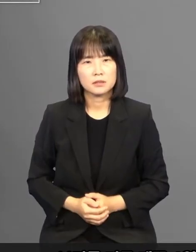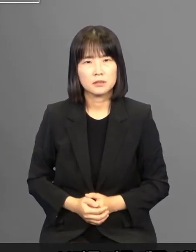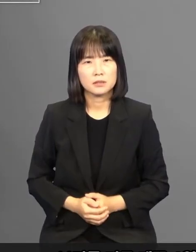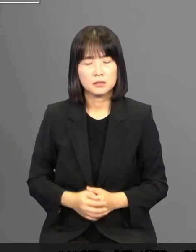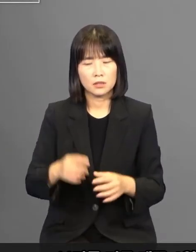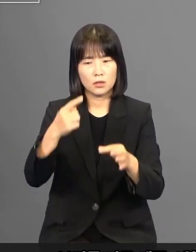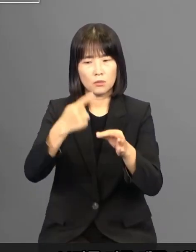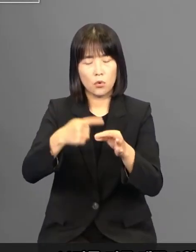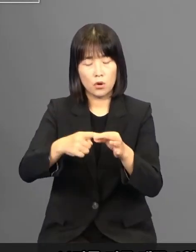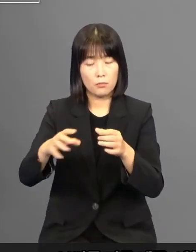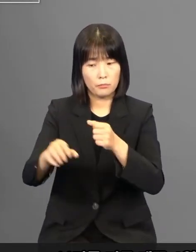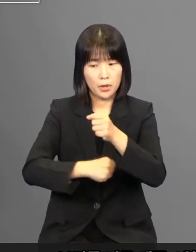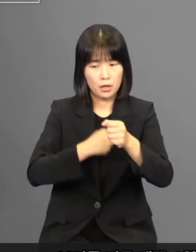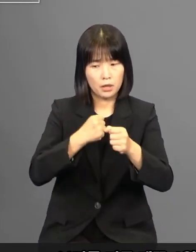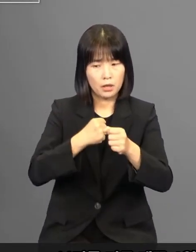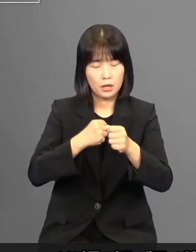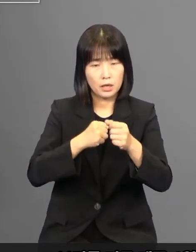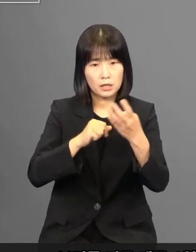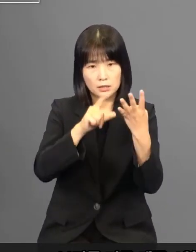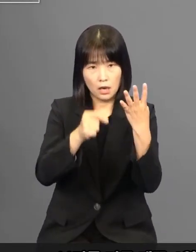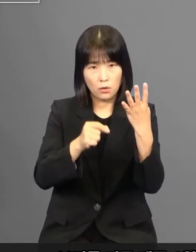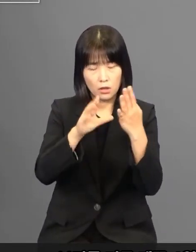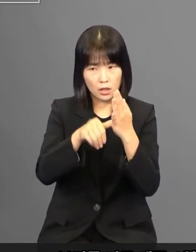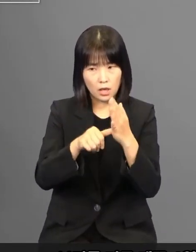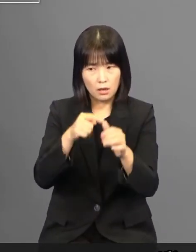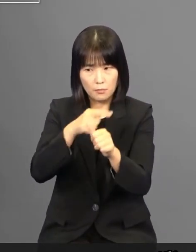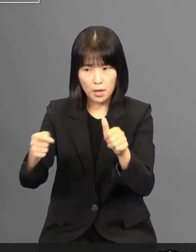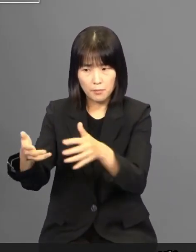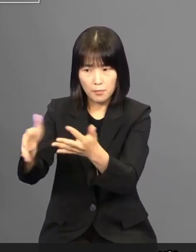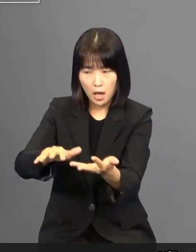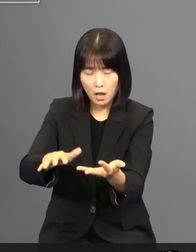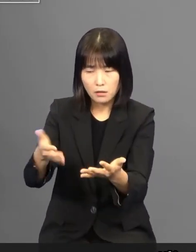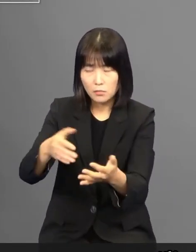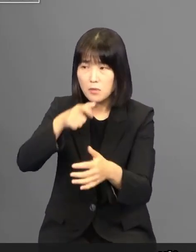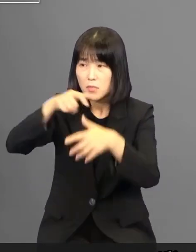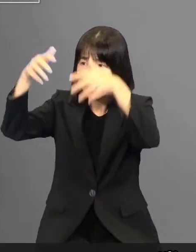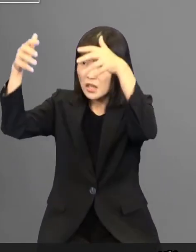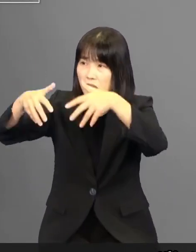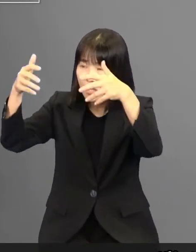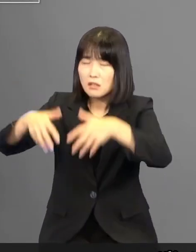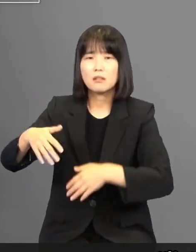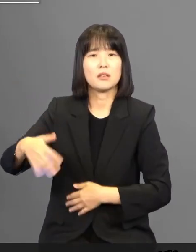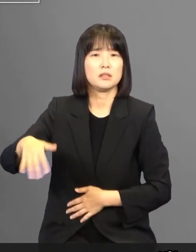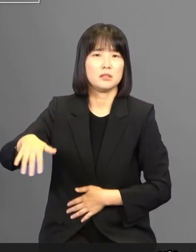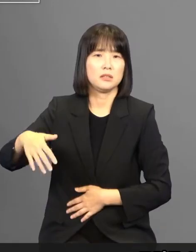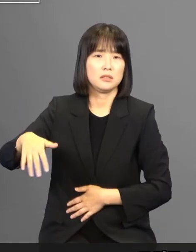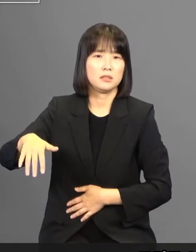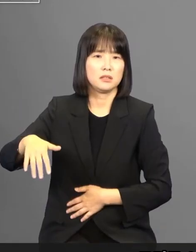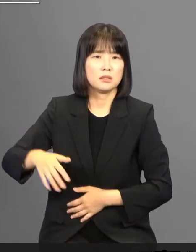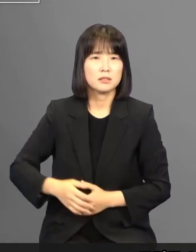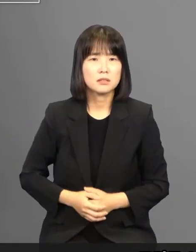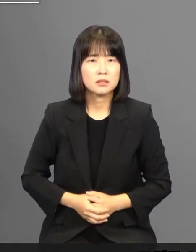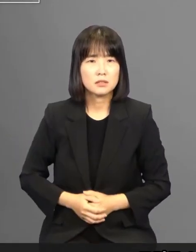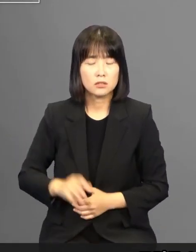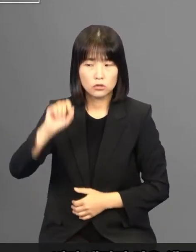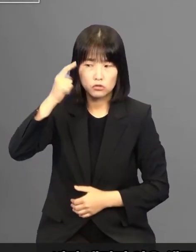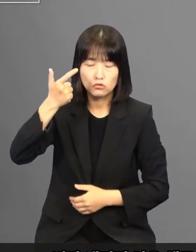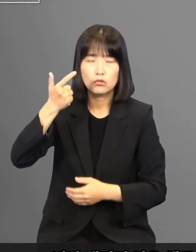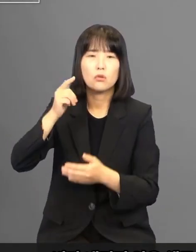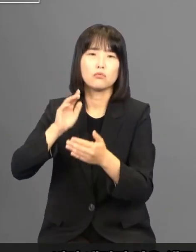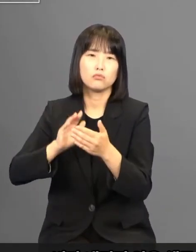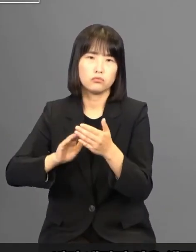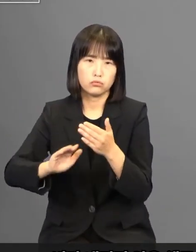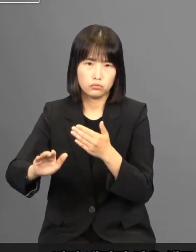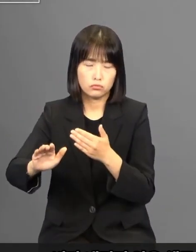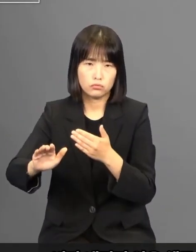보리를 거둘 때쯤 4월쯤에 처형을 했음에도 불구하고 비는 내리지 않았어요. 그리고 6개월이 흘러갑니다. 비가